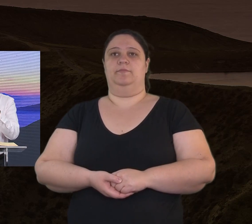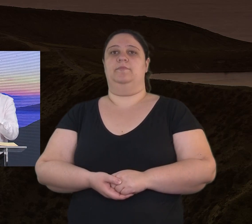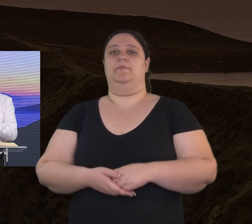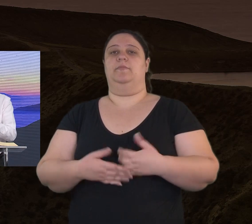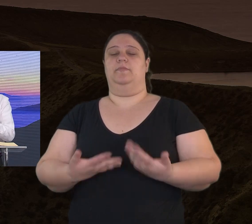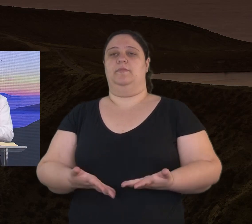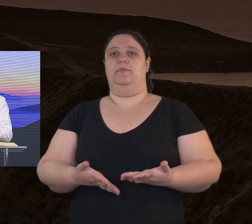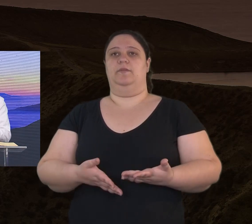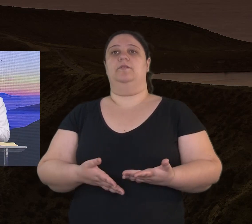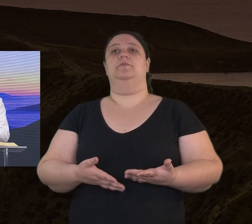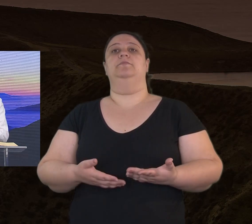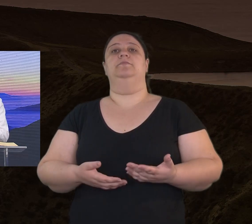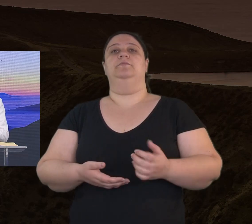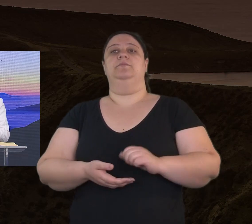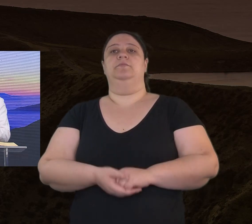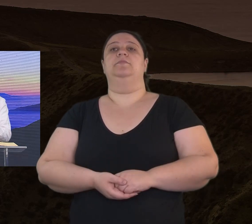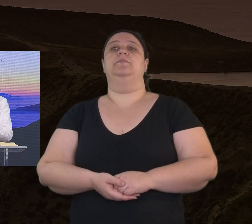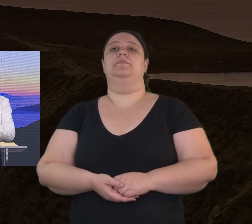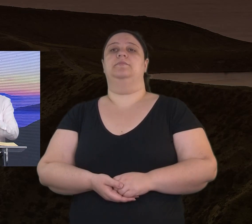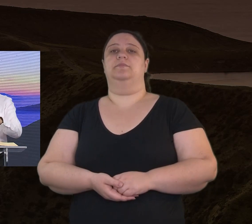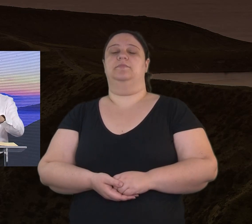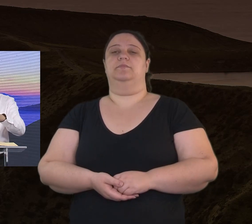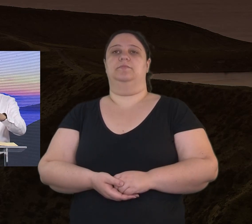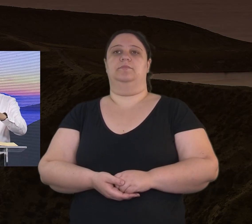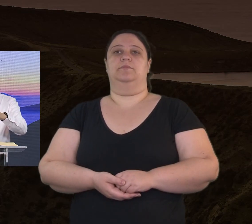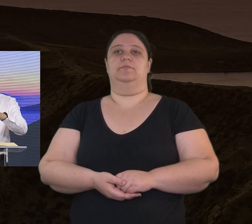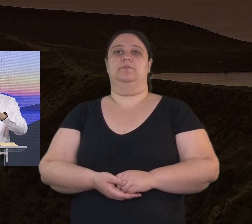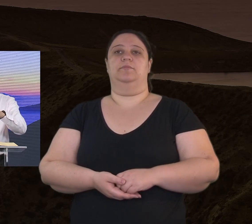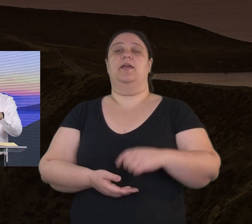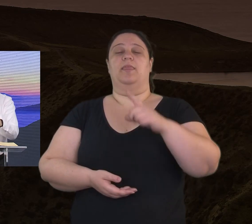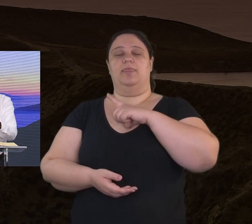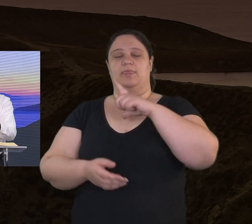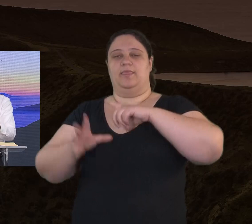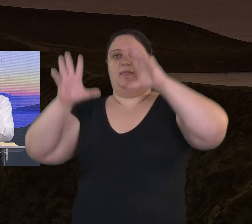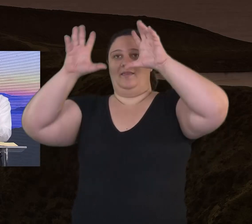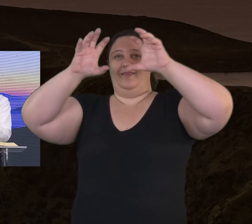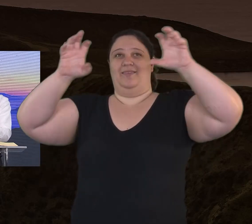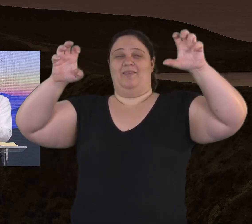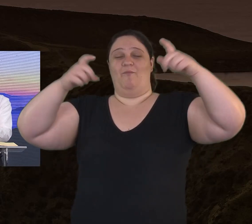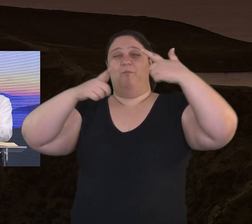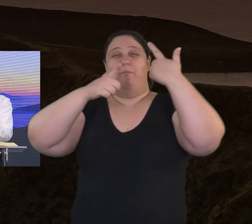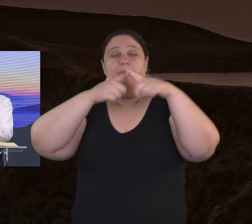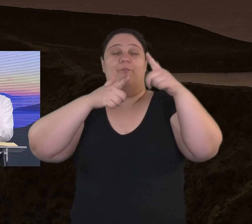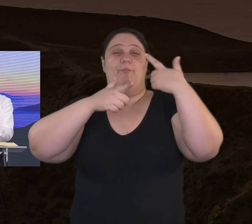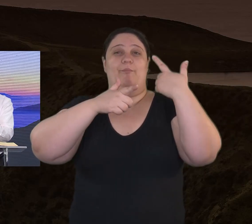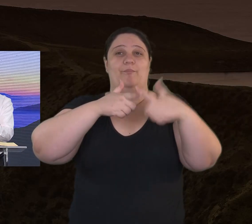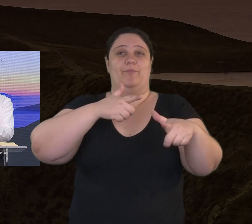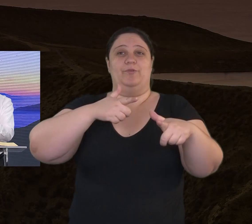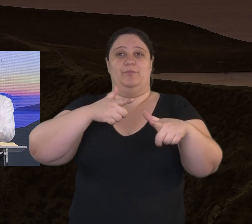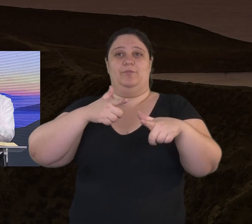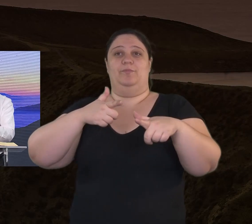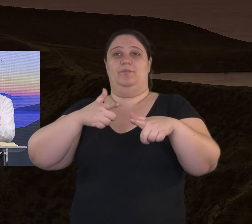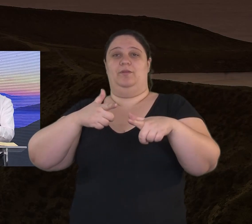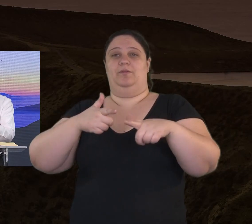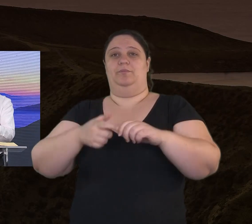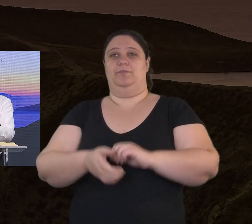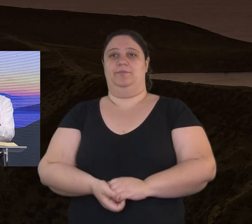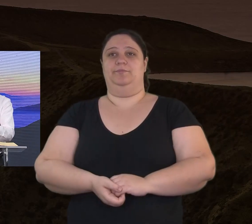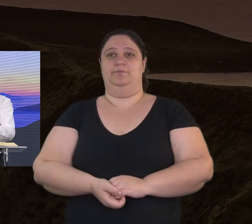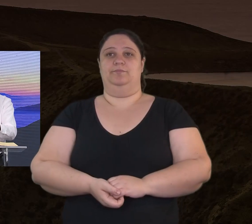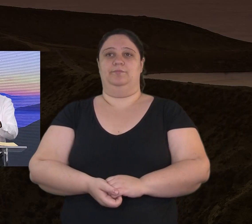e então, a partir de então, nós temos no céu um problema em